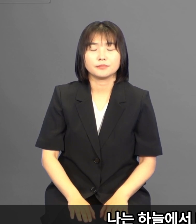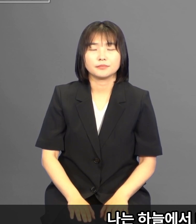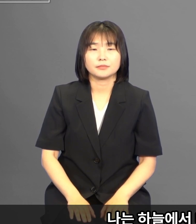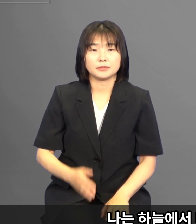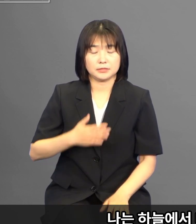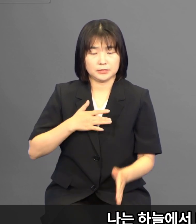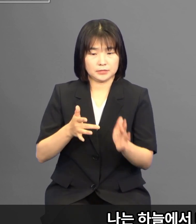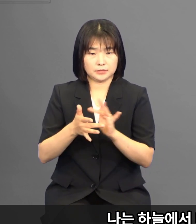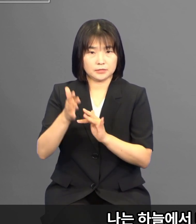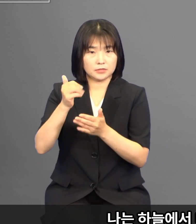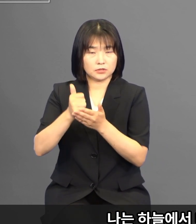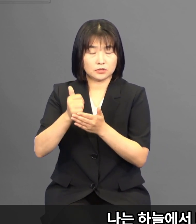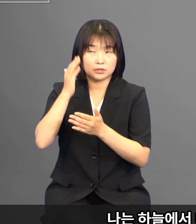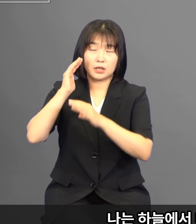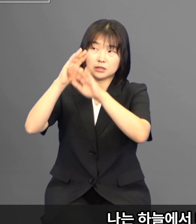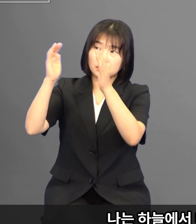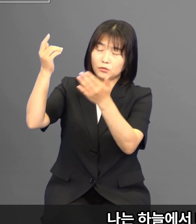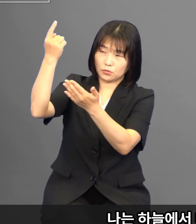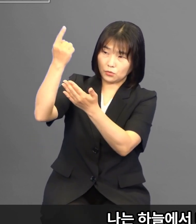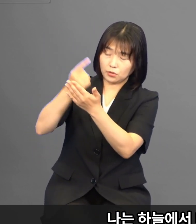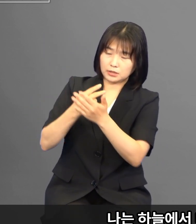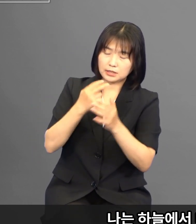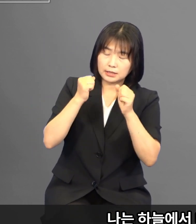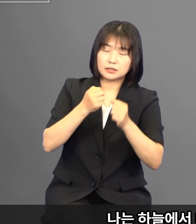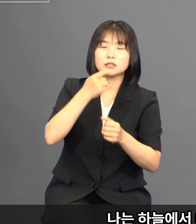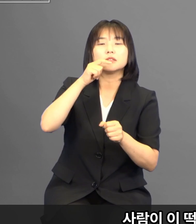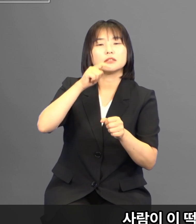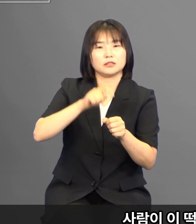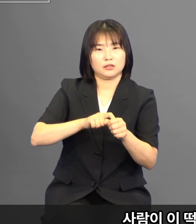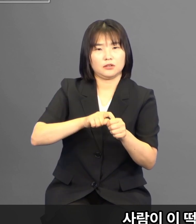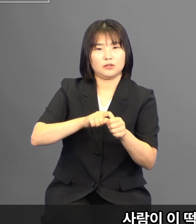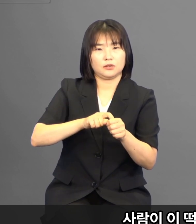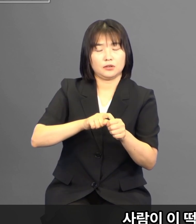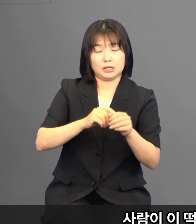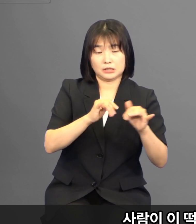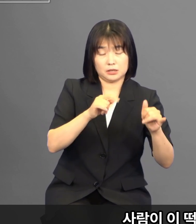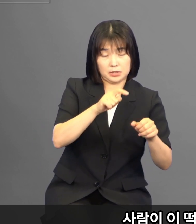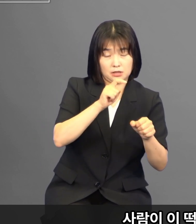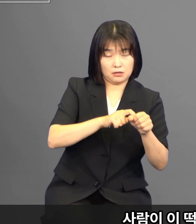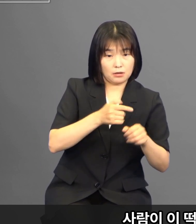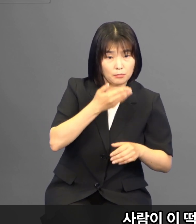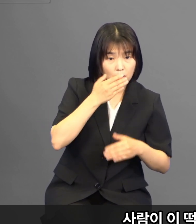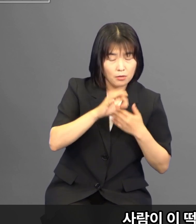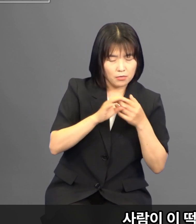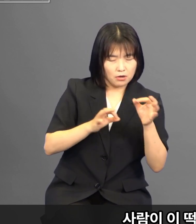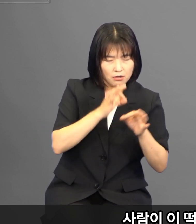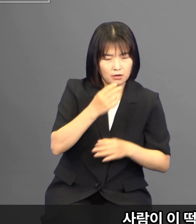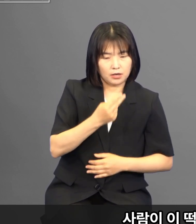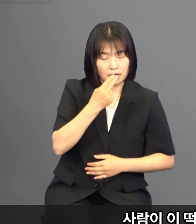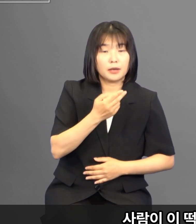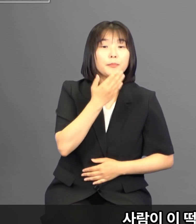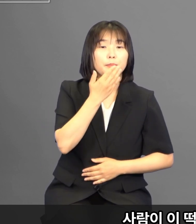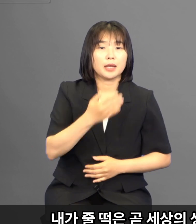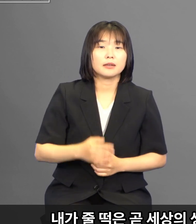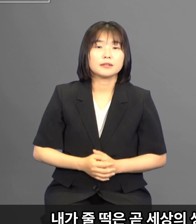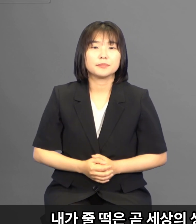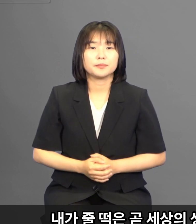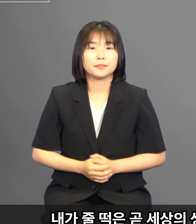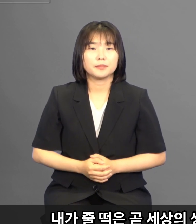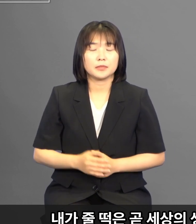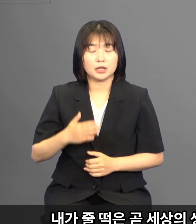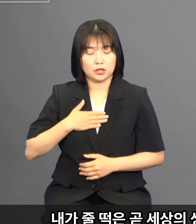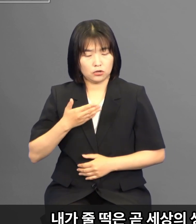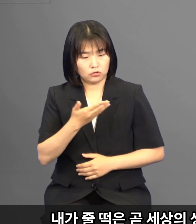나는 하늘에서 내려온 살아있는 떡이니 사람이 이 떡을 먹으면 영생하리라. 내가